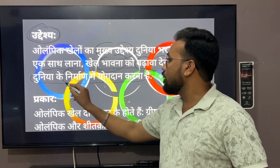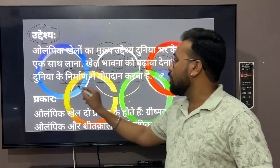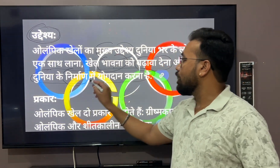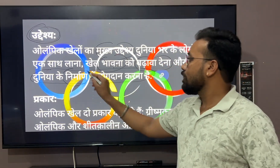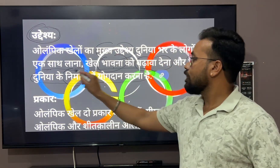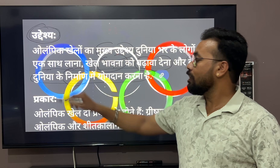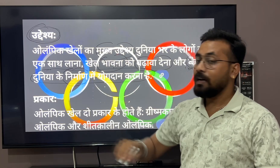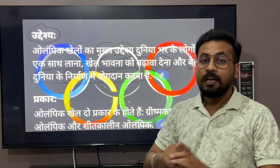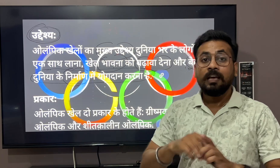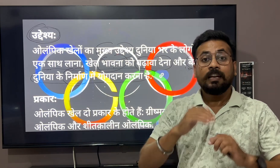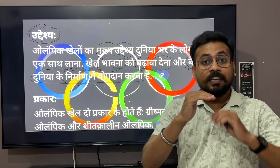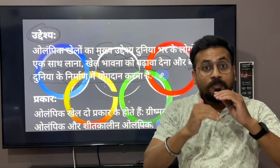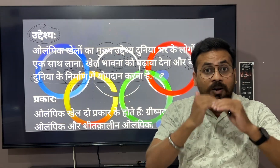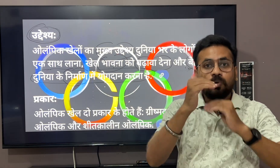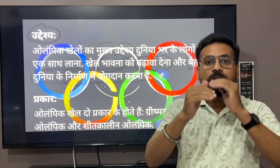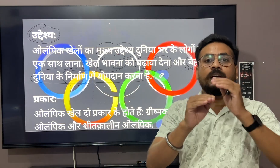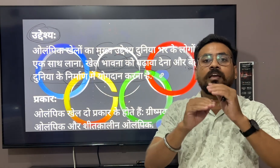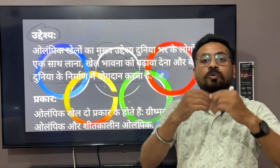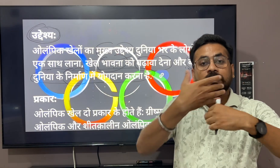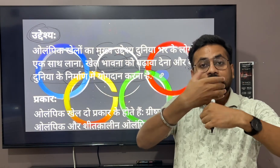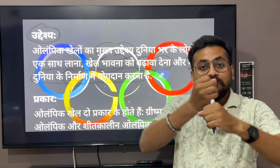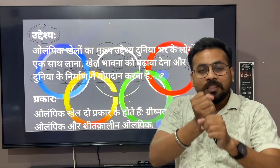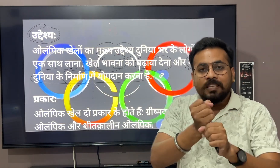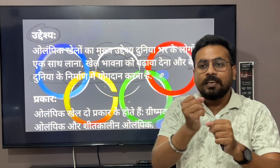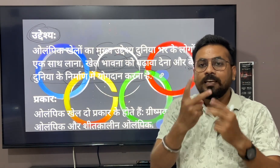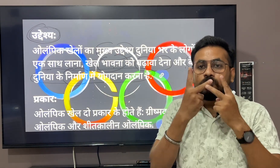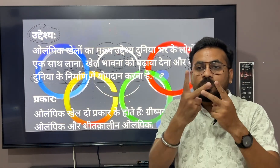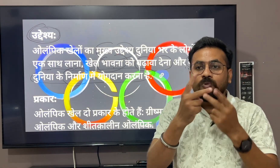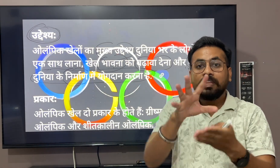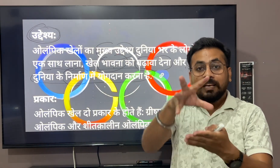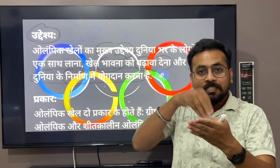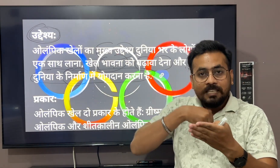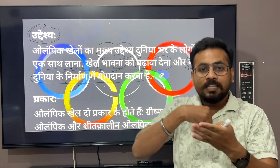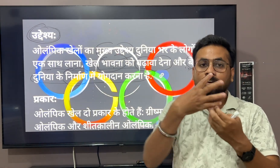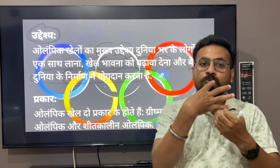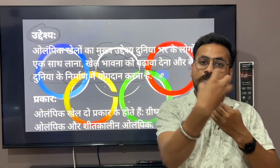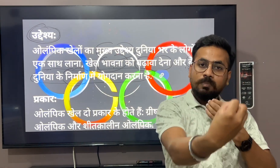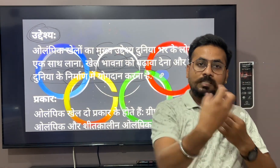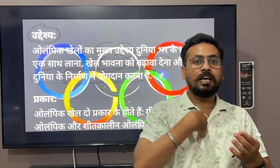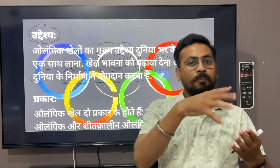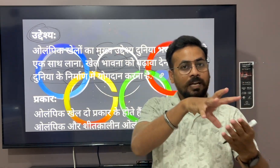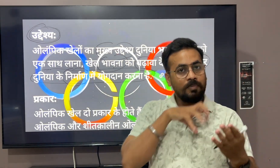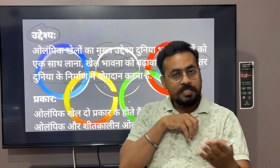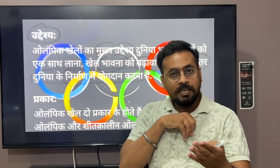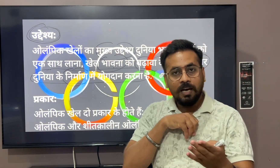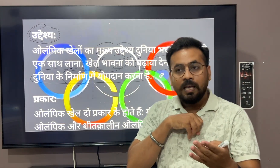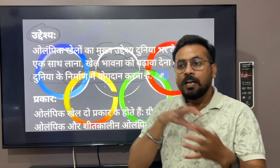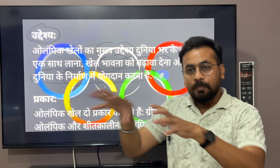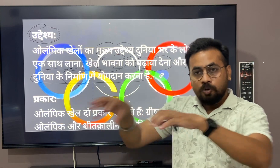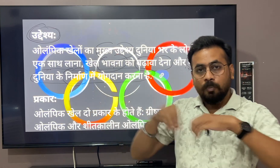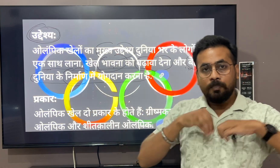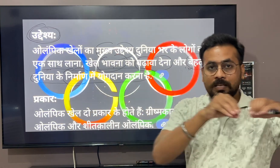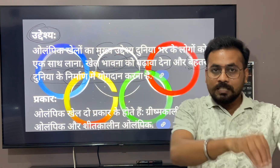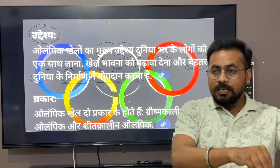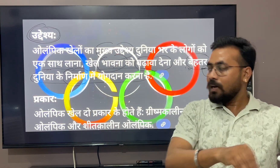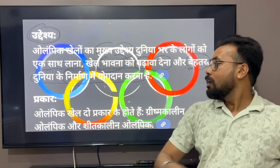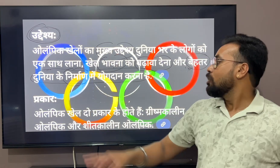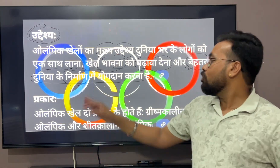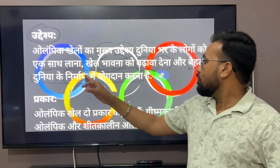निर्माण है ना, निर्माण होता है, कोई चीज बनती है, एक दूसरे को देख के सीखते हैं, उसने भी सीखा, मैंने भी सीखा, कभी कॉपी पेस्ट किया, तो इस